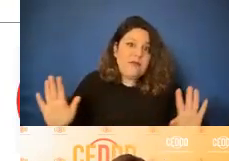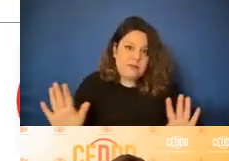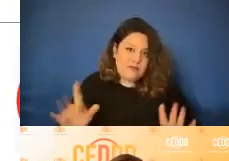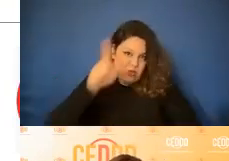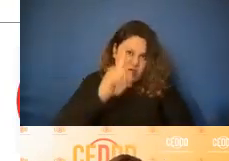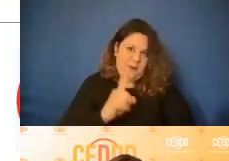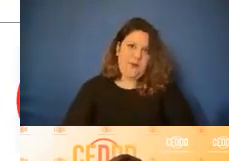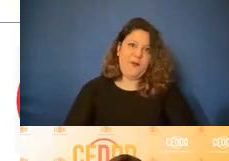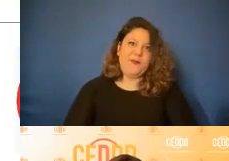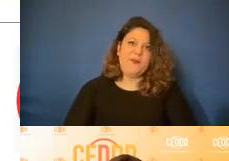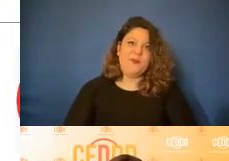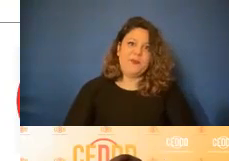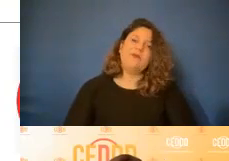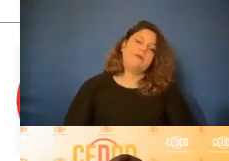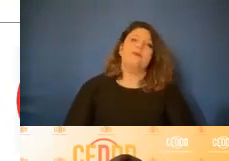Seguimos.